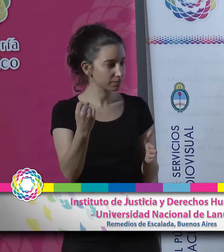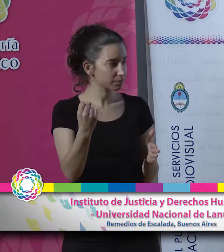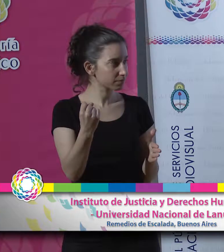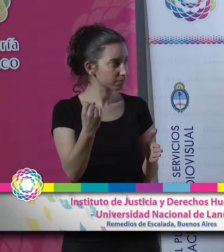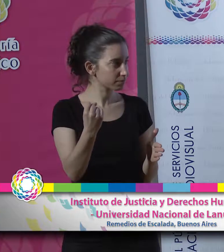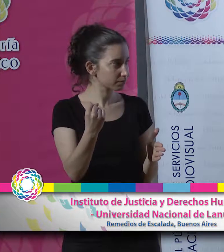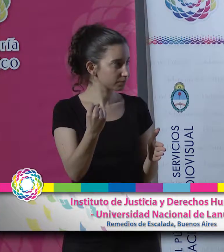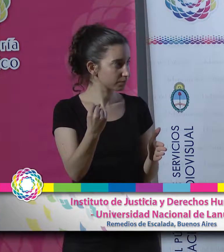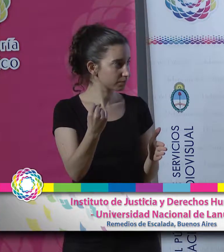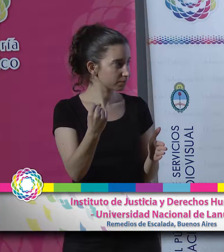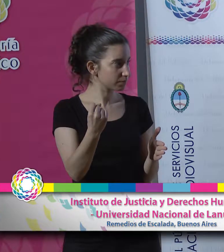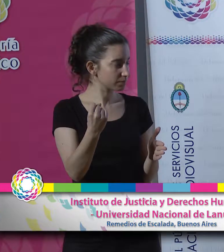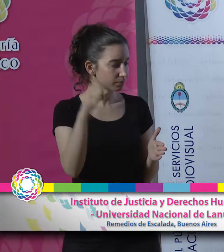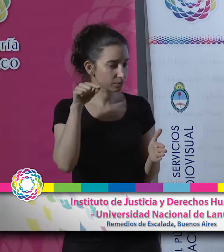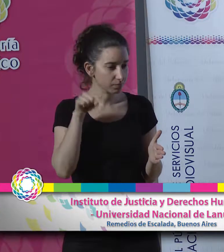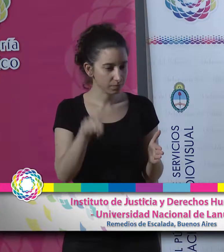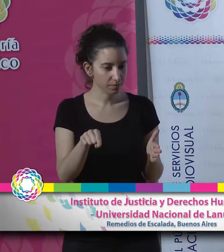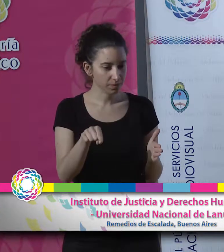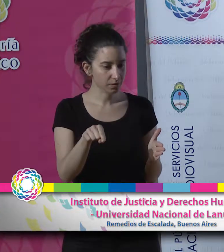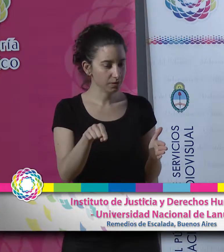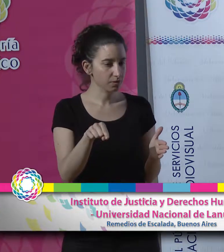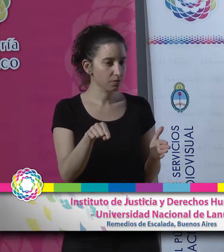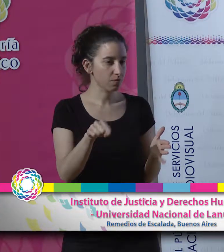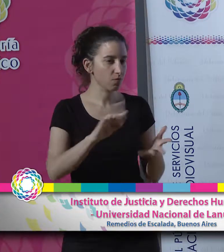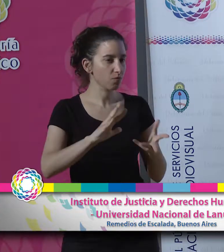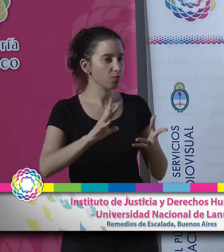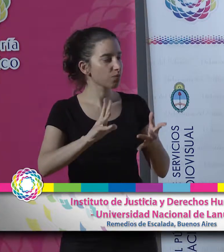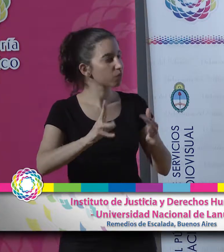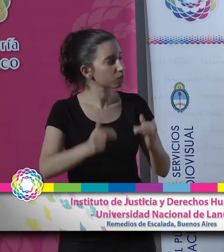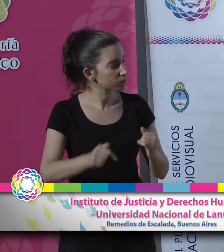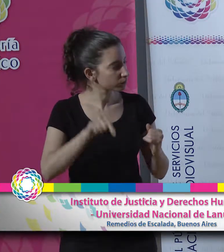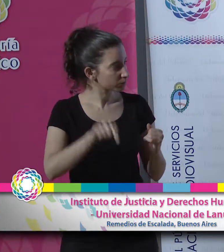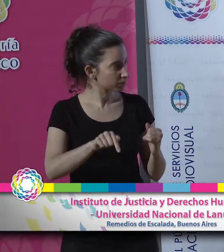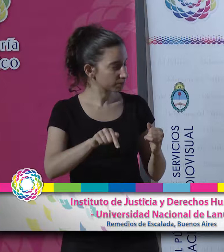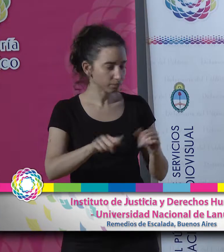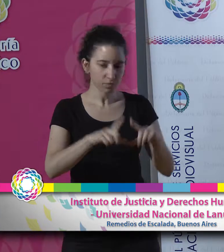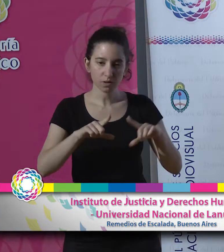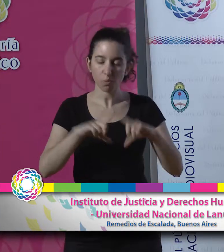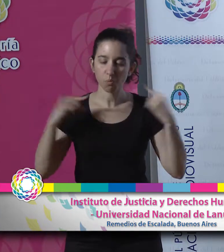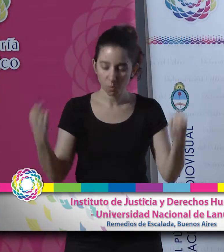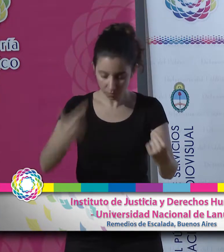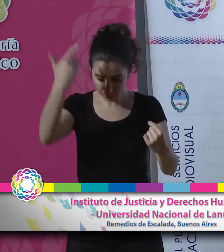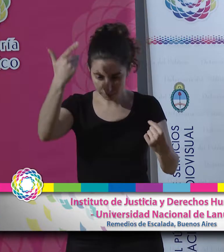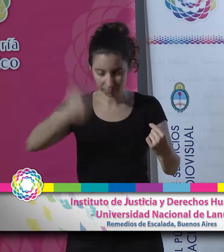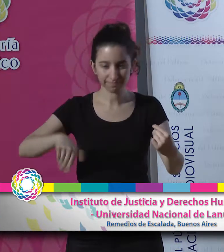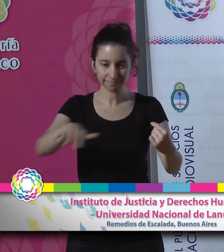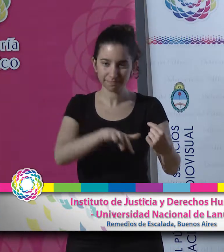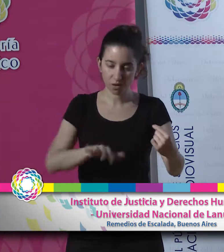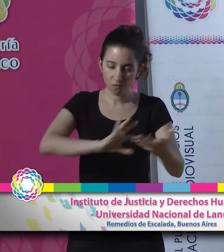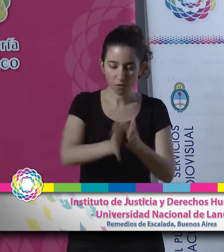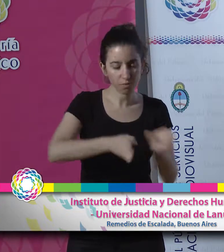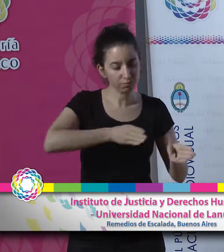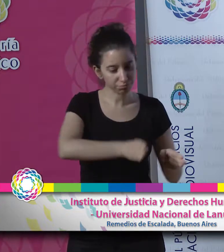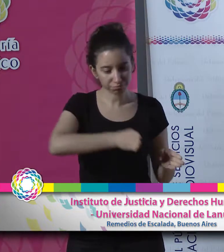tiene que ver con la participación en lugar de la participación que hay distintas formas de participación en las políticas públicas que es también una manera de evaluar las políticas